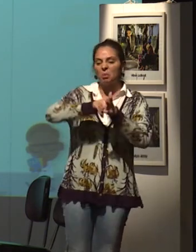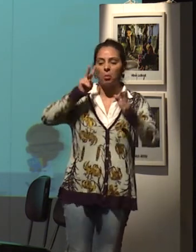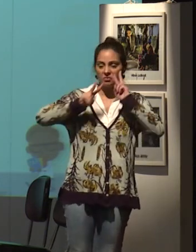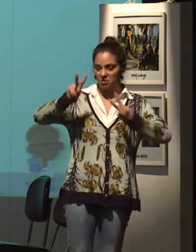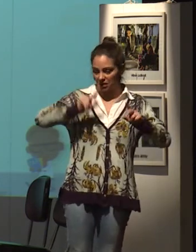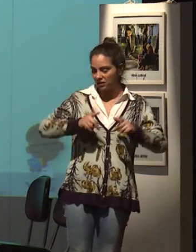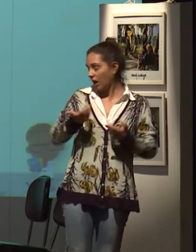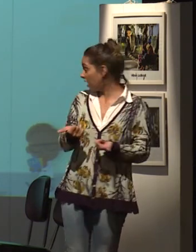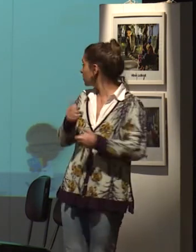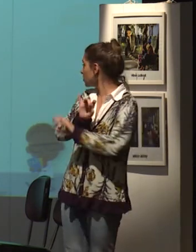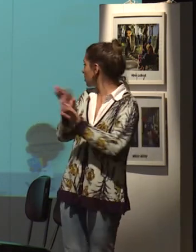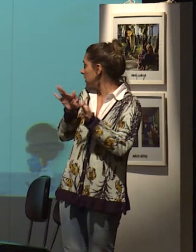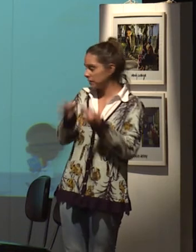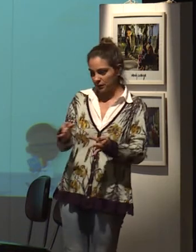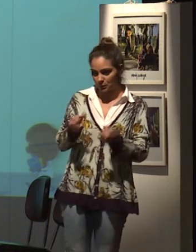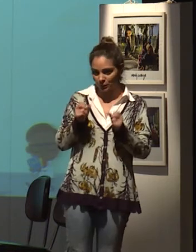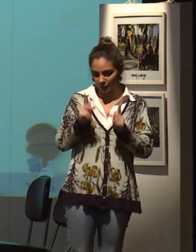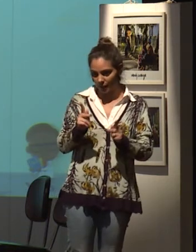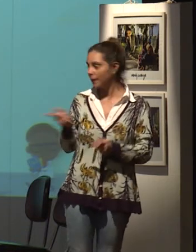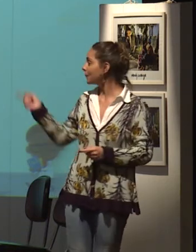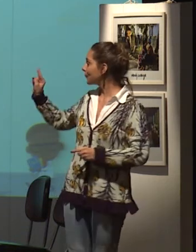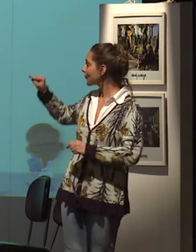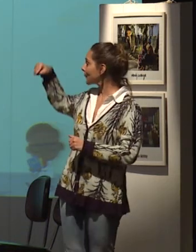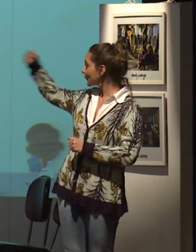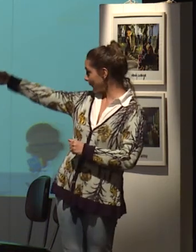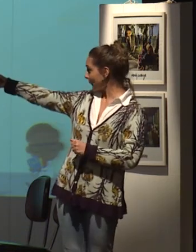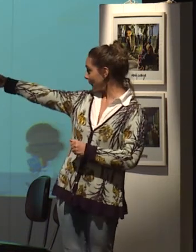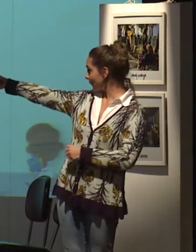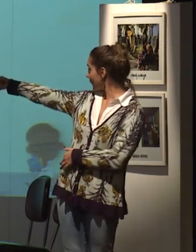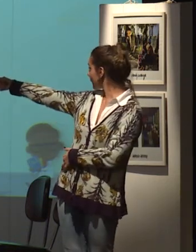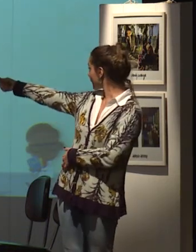foi materiais usados por materiais visuais. Pode passar, por favor?